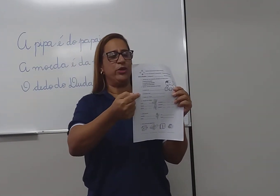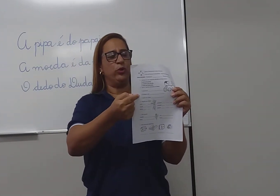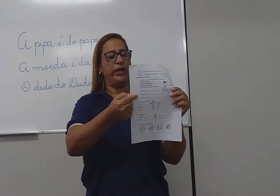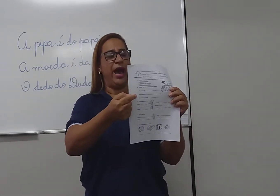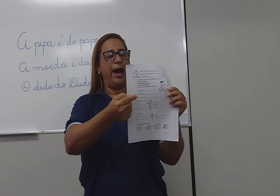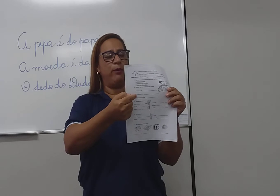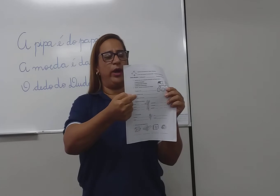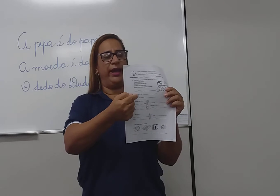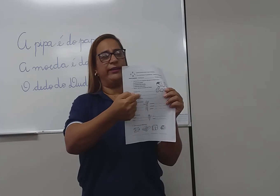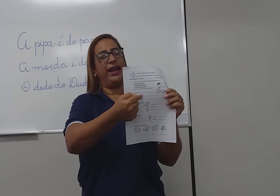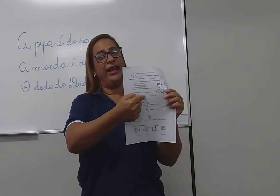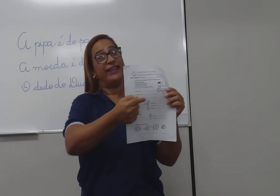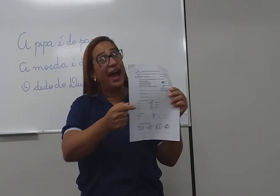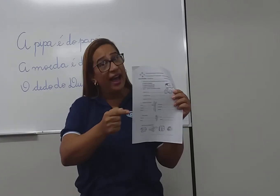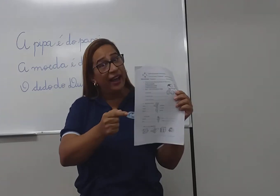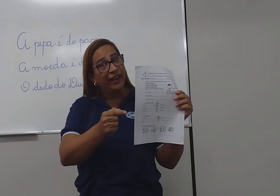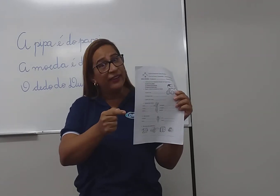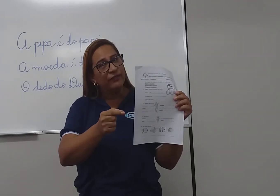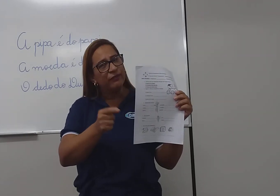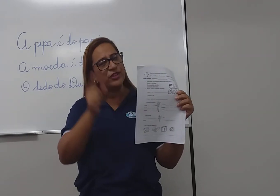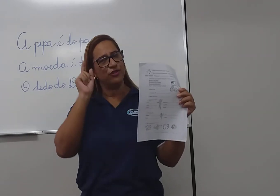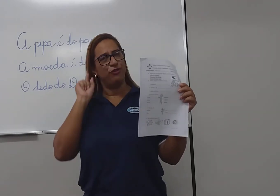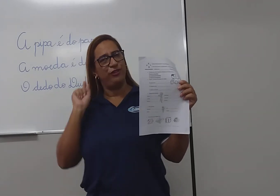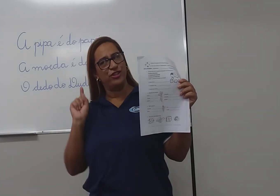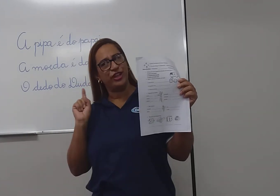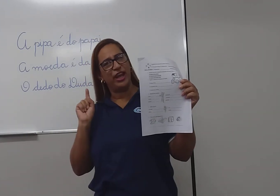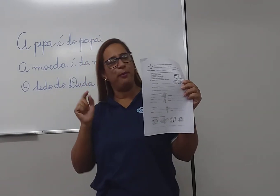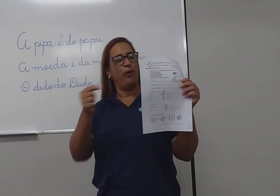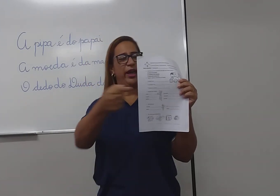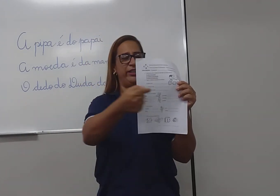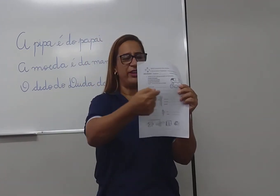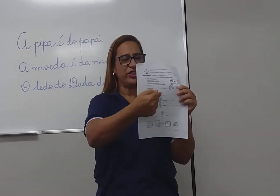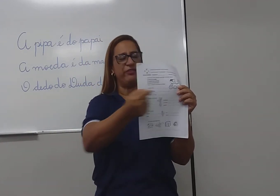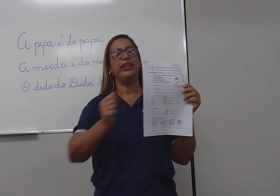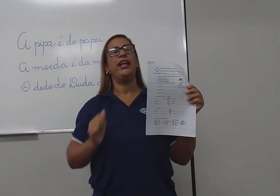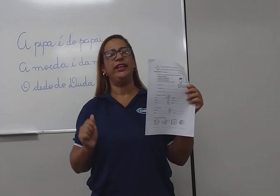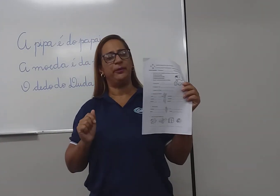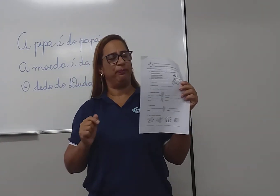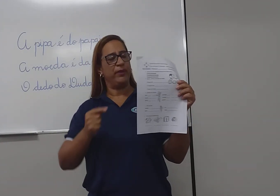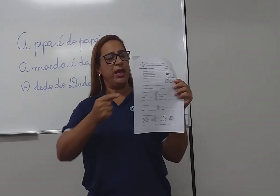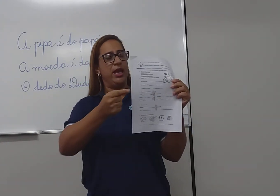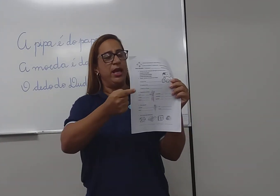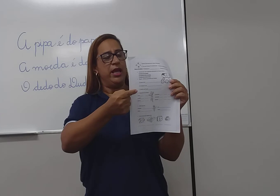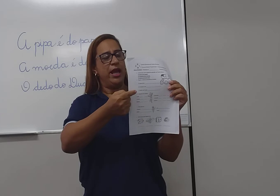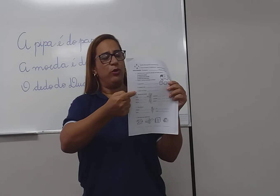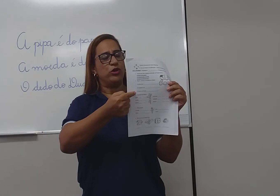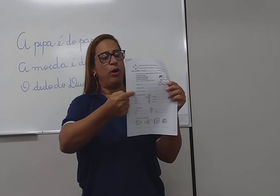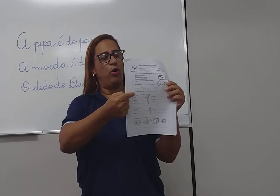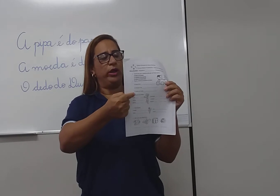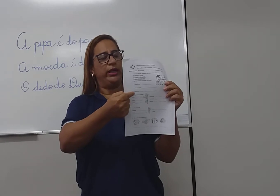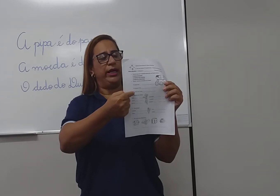Segunda, a moeda é da... De quem é a moeda e vai escrever na linha. E a última, o dedo